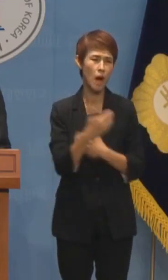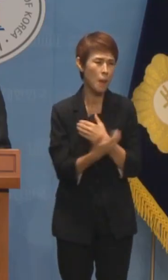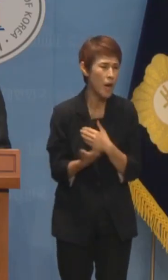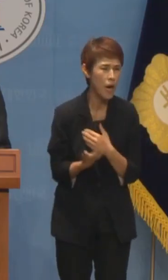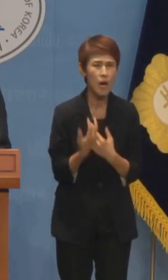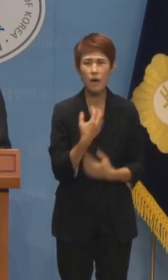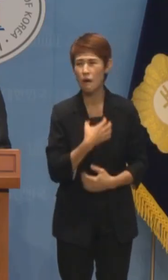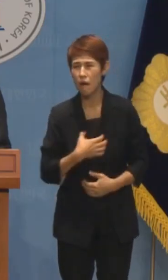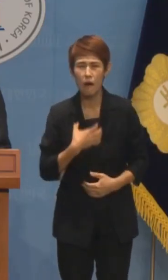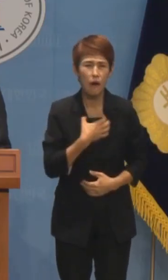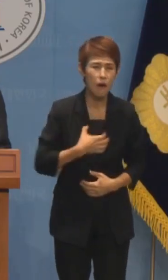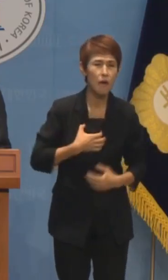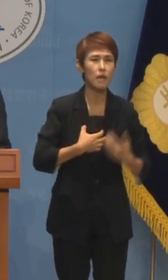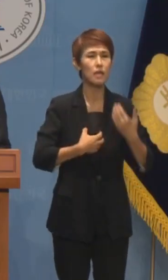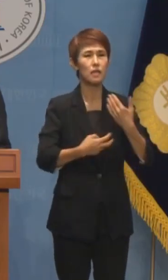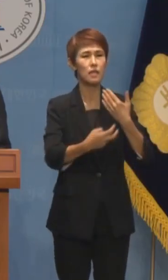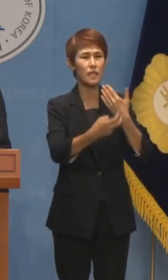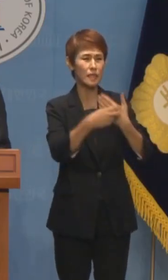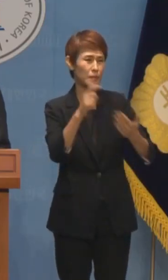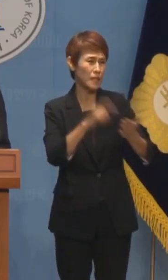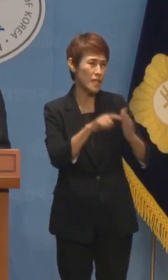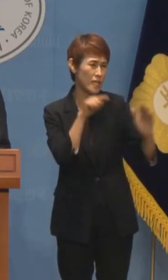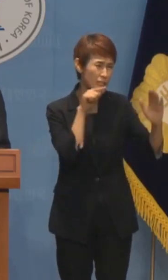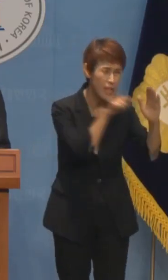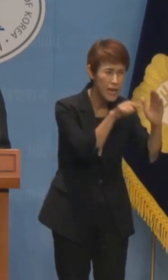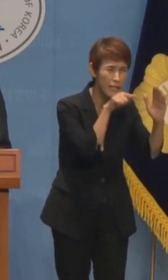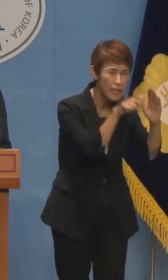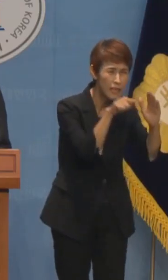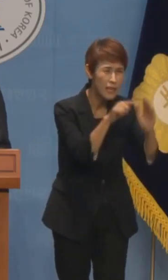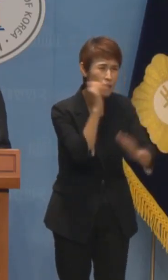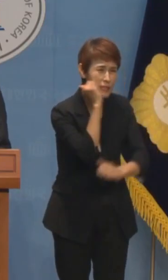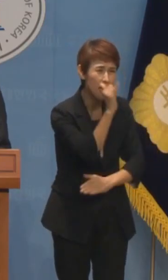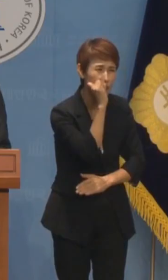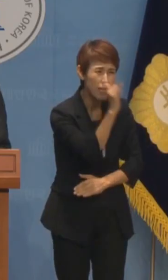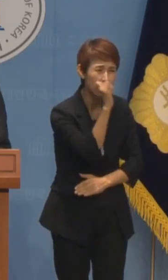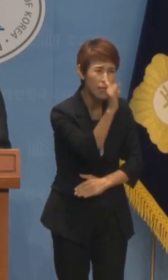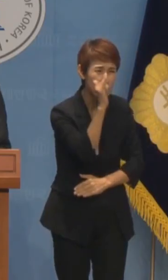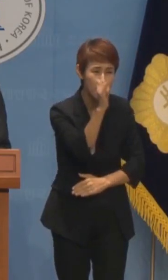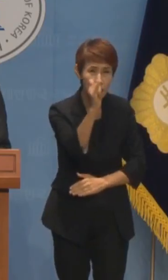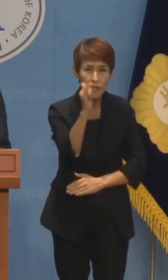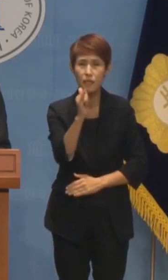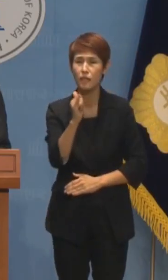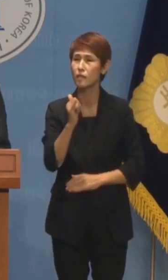이끌고 응급실을 찾기 위해 전화기를 붙잡고 있었습니다.